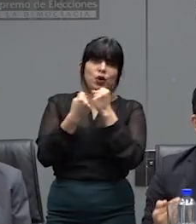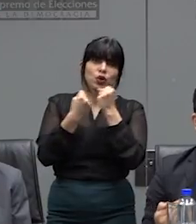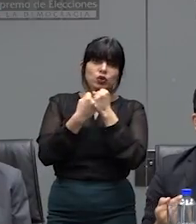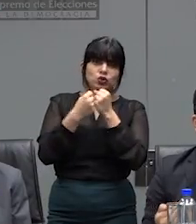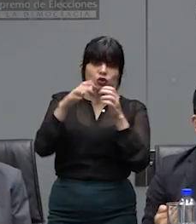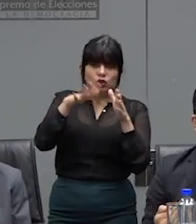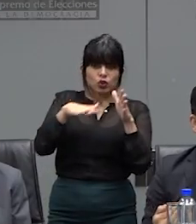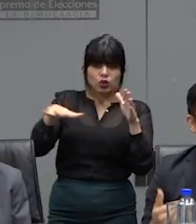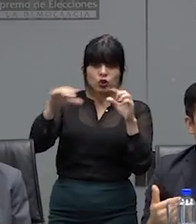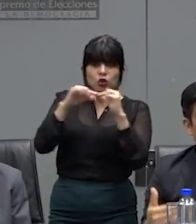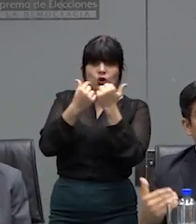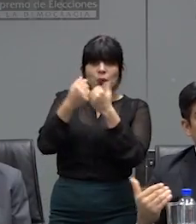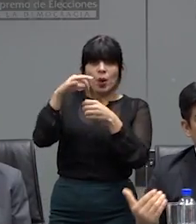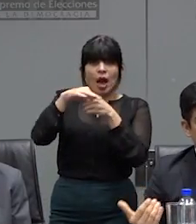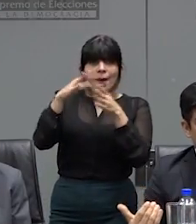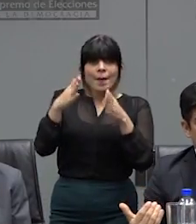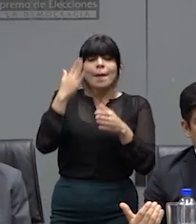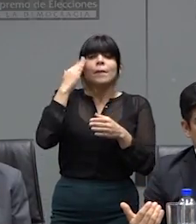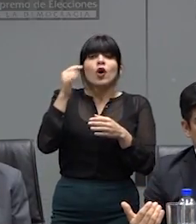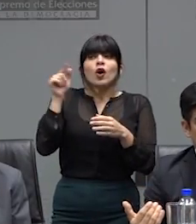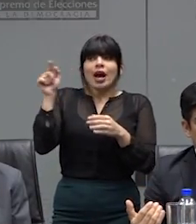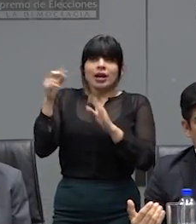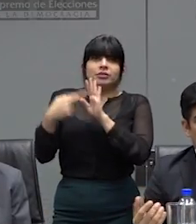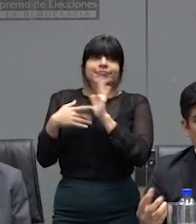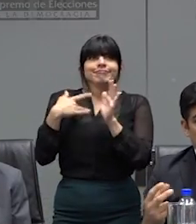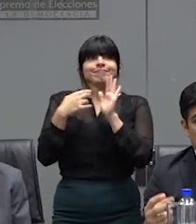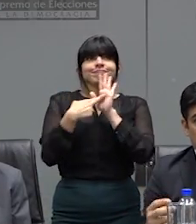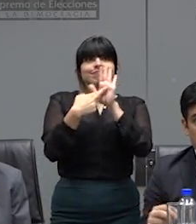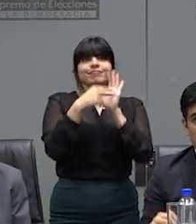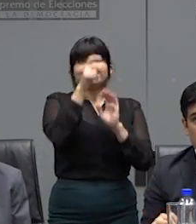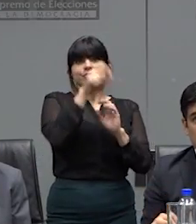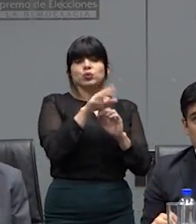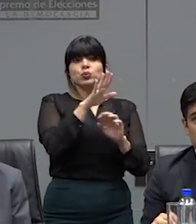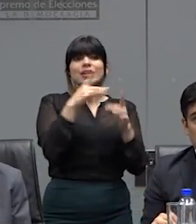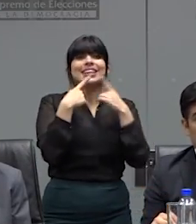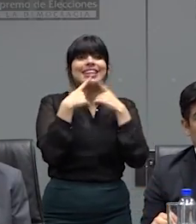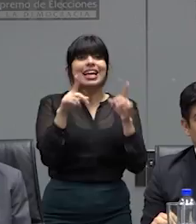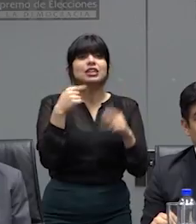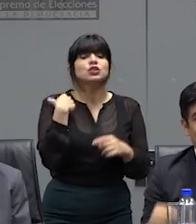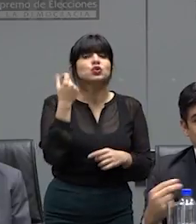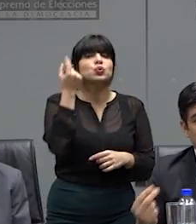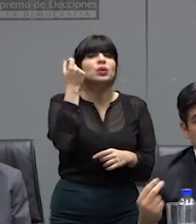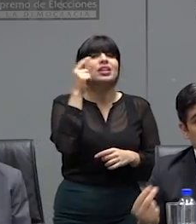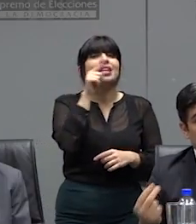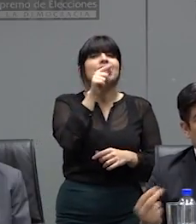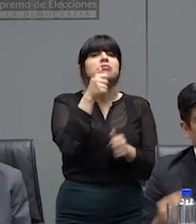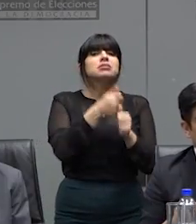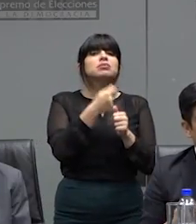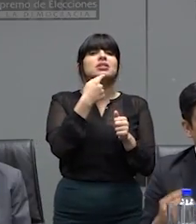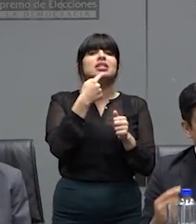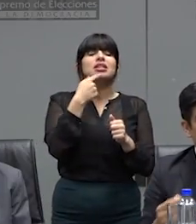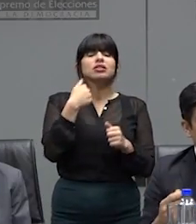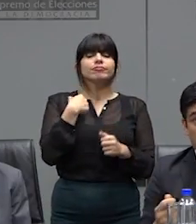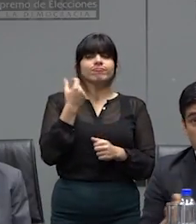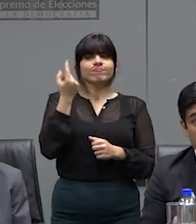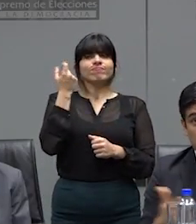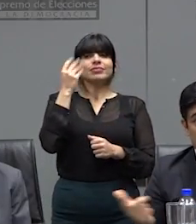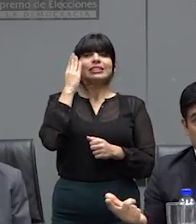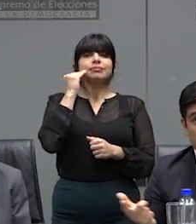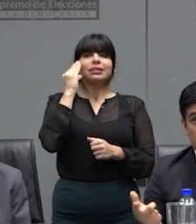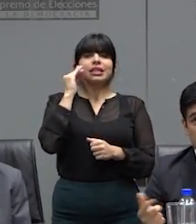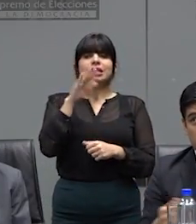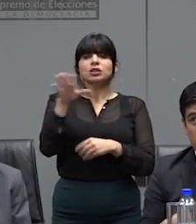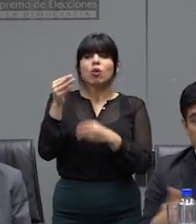del sector agropecuario porque lo representa. Sus declaraciones yo las entiendo en que él entiende lo que viven nuestros